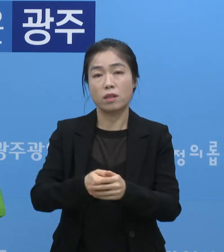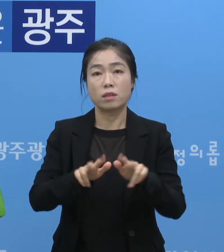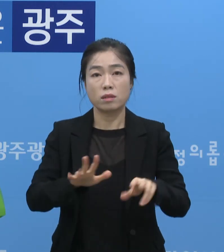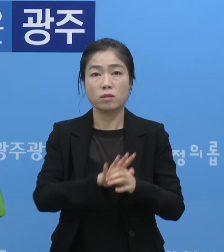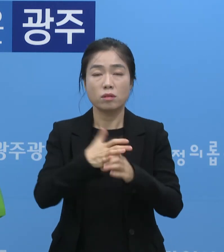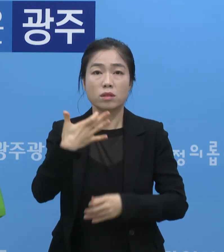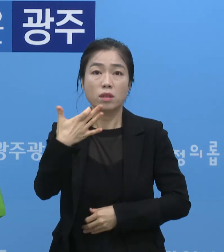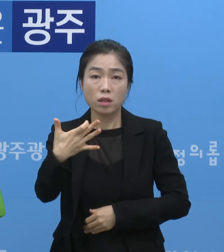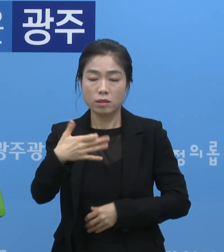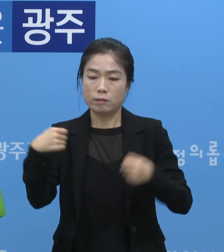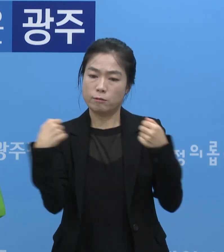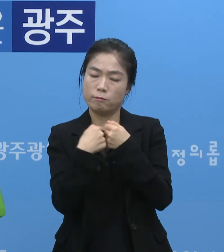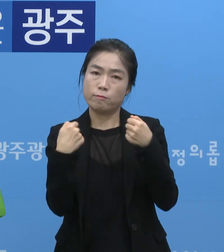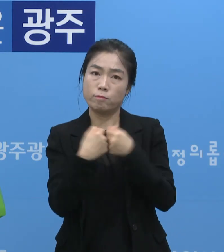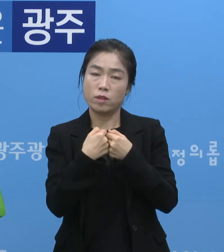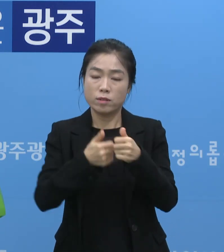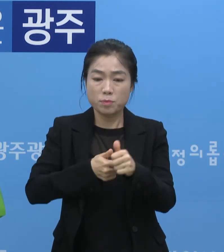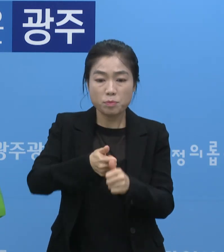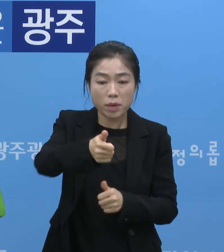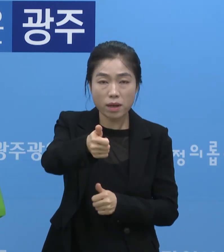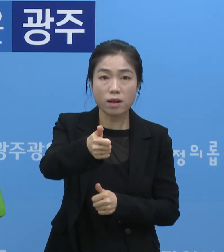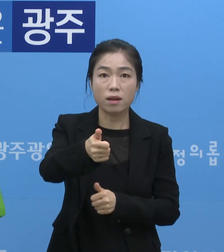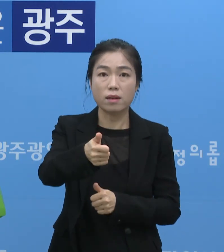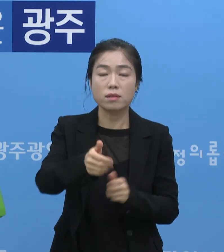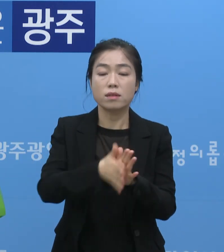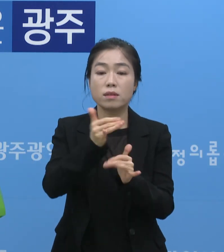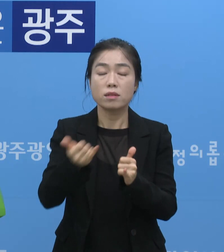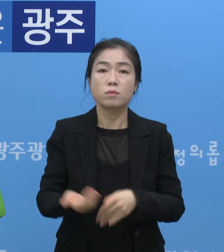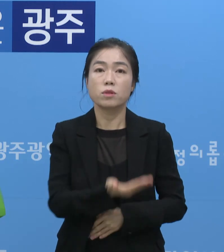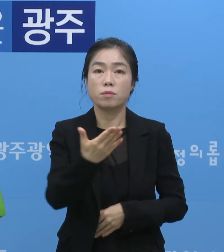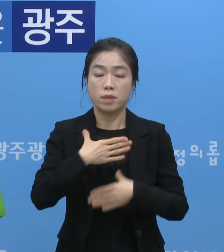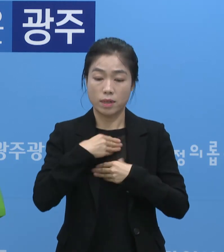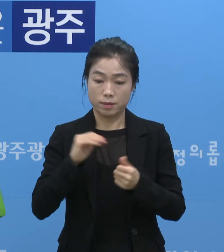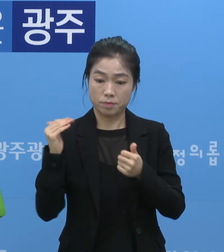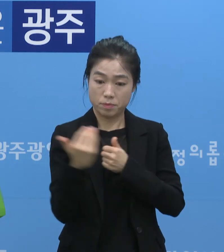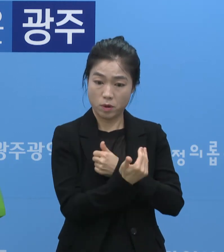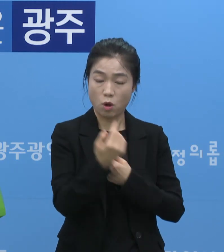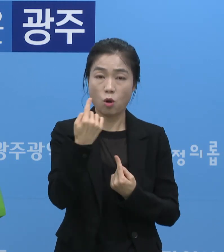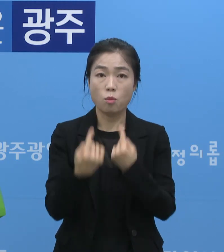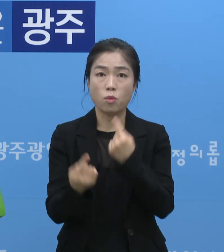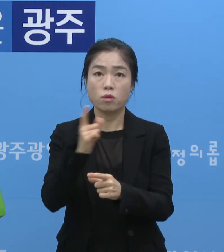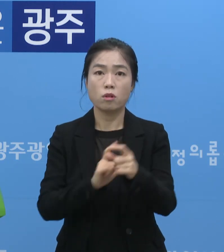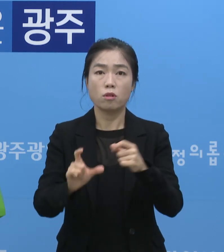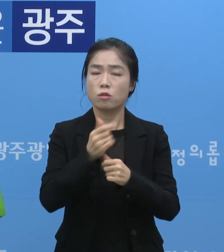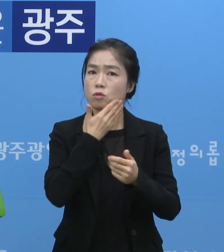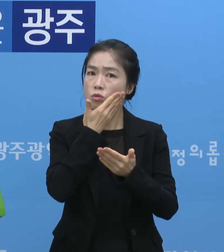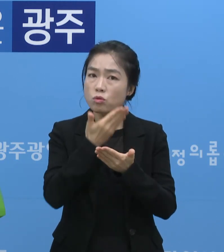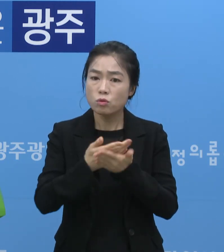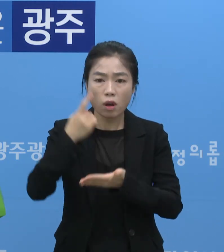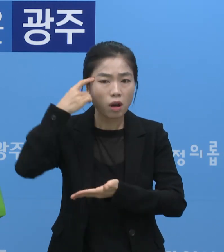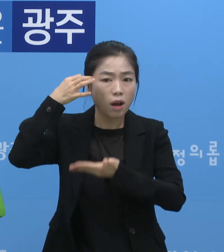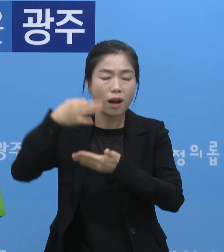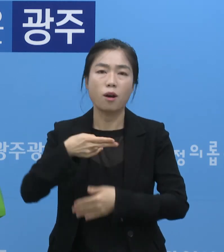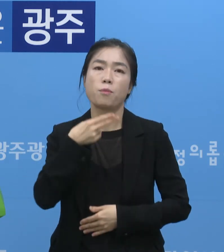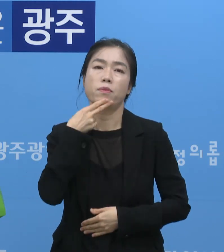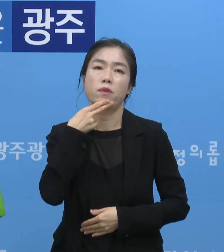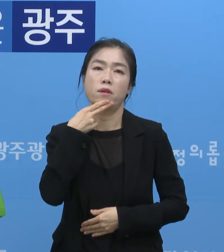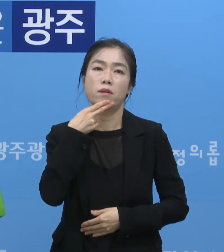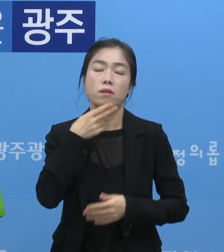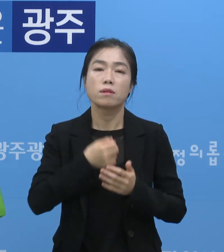지금은 코로나19와의 전쟁에서 이겨 시민의 안전을 지키는 것보다 더 중요한 가치는